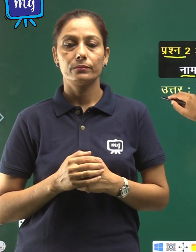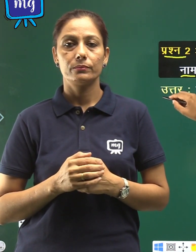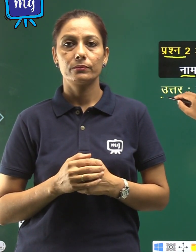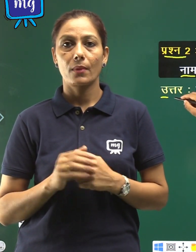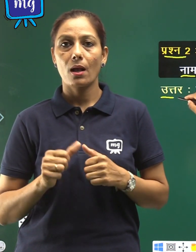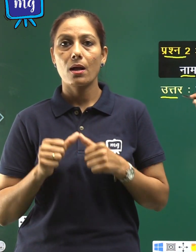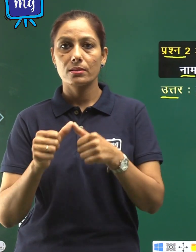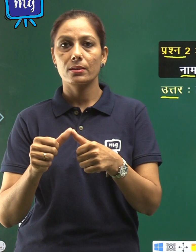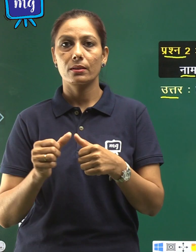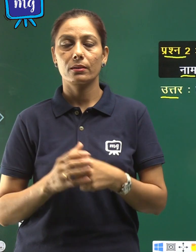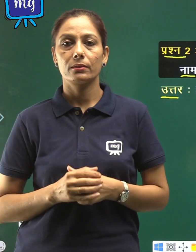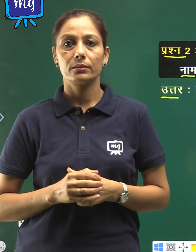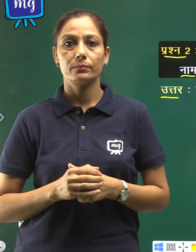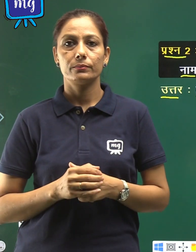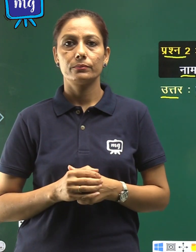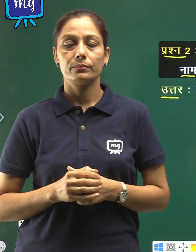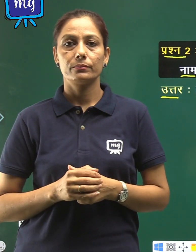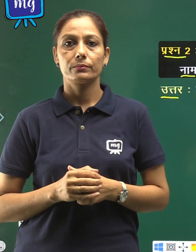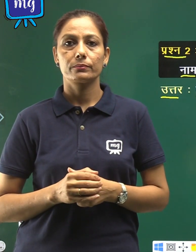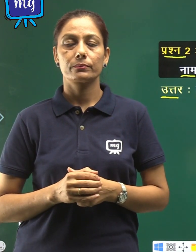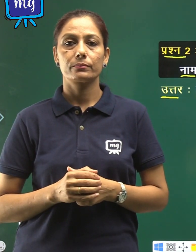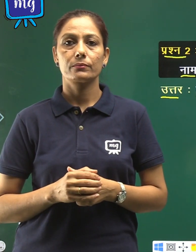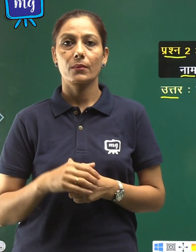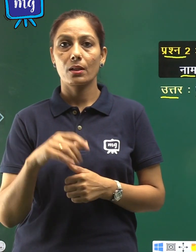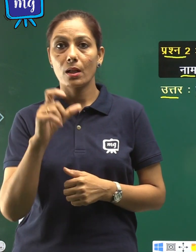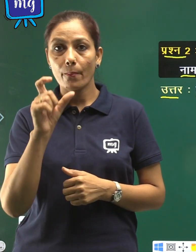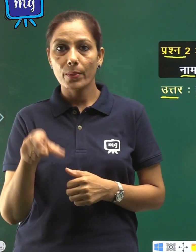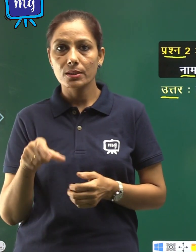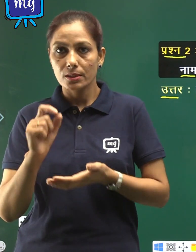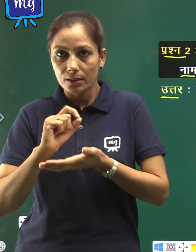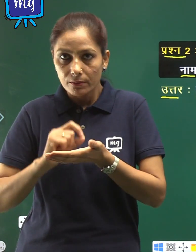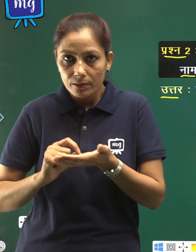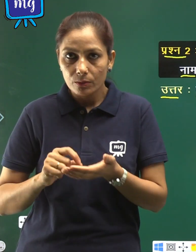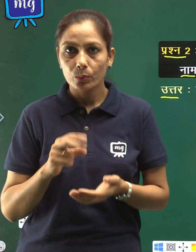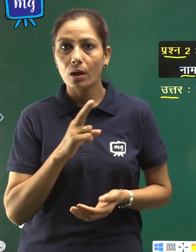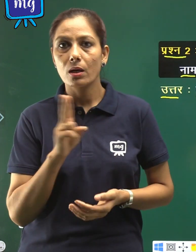उत्तर है केदार पांडेय डा